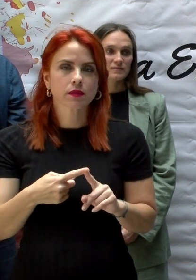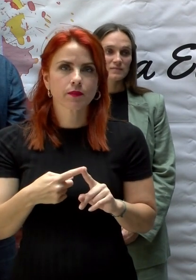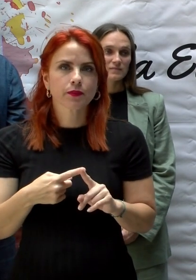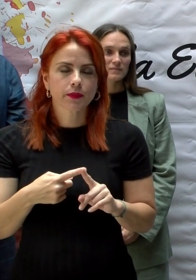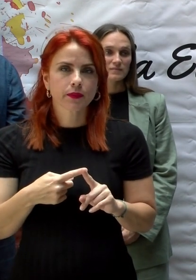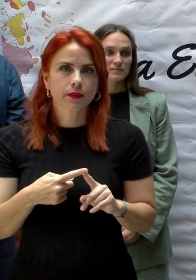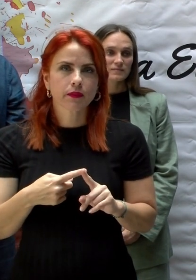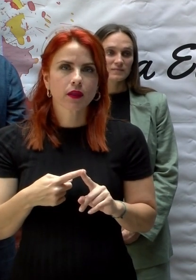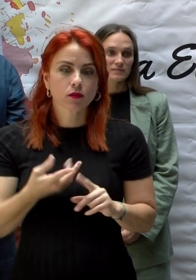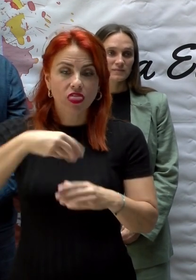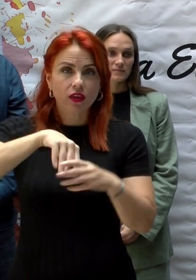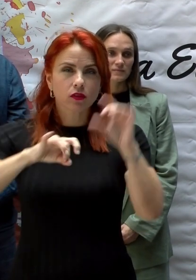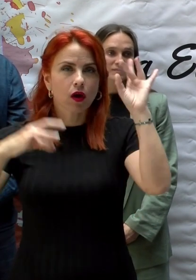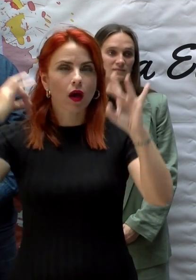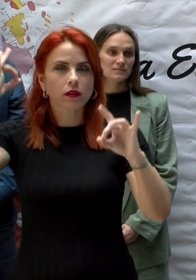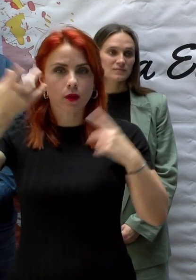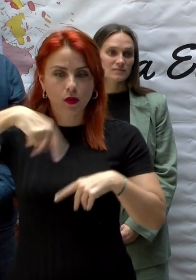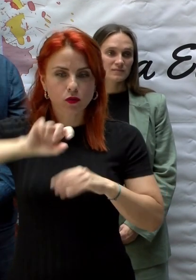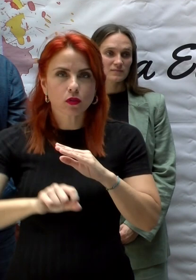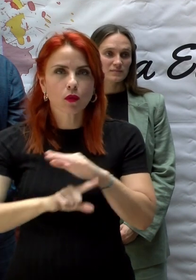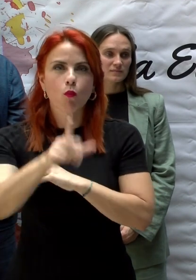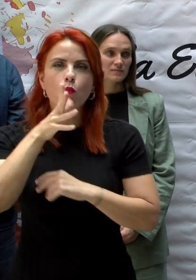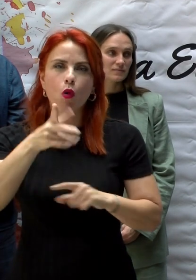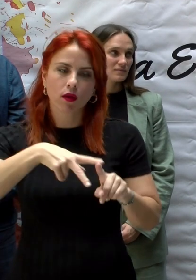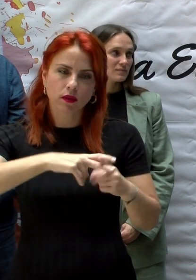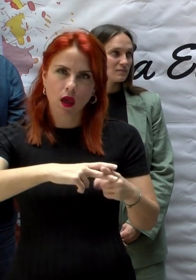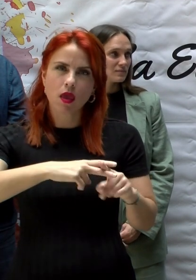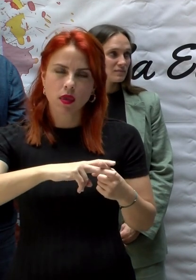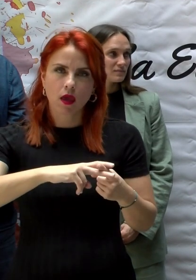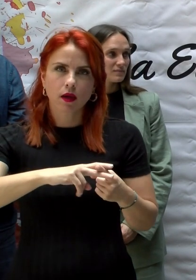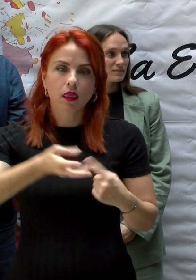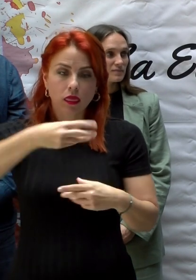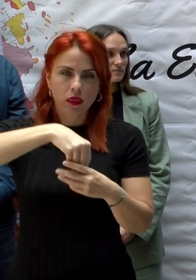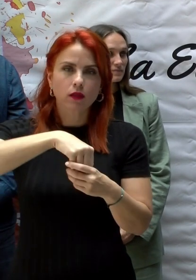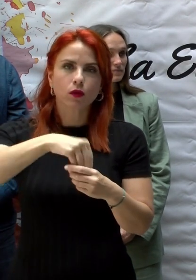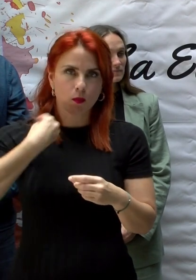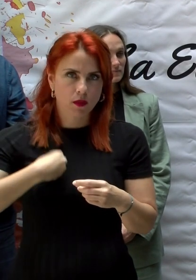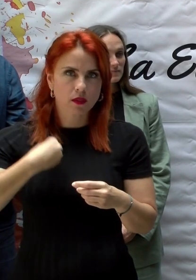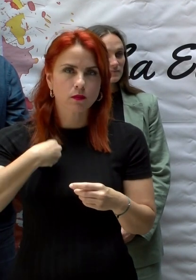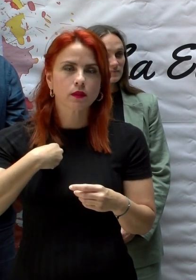marco de actividades que pongamos en marcha, de talleres y, si puede ser,